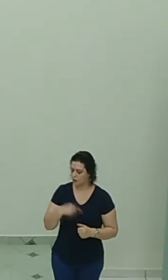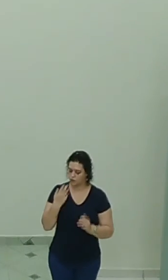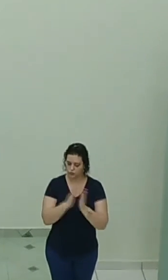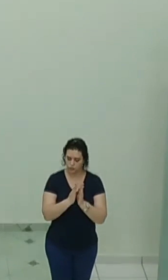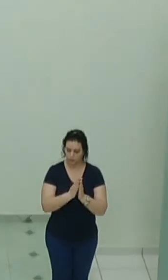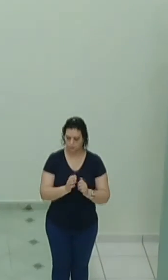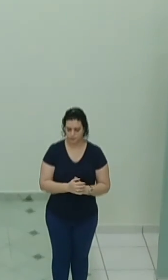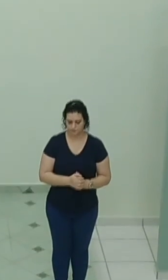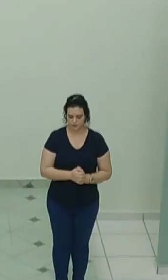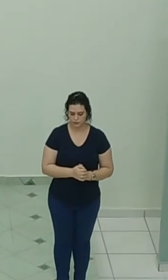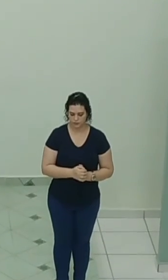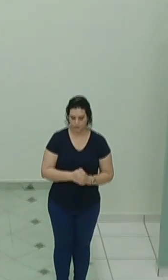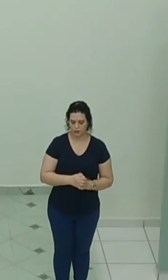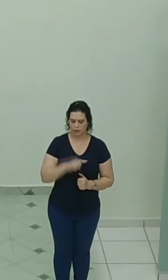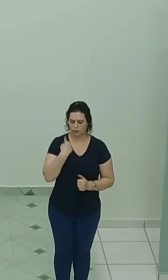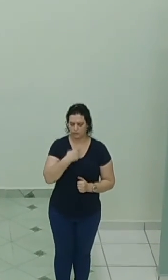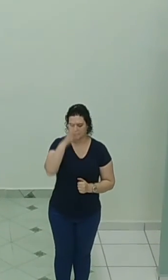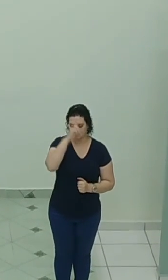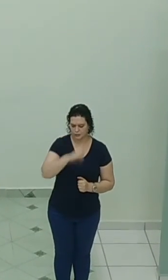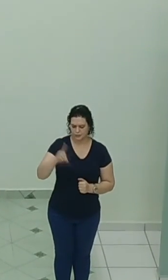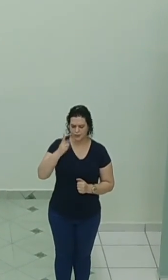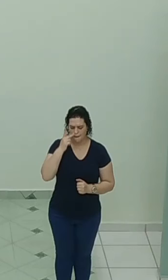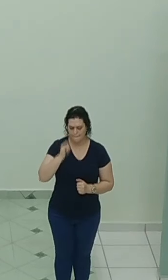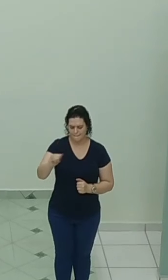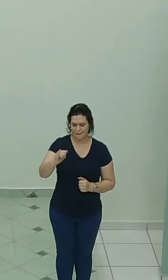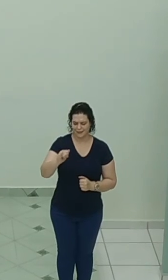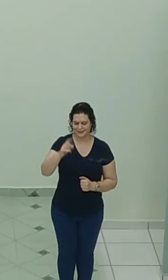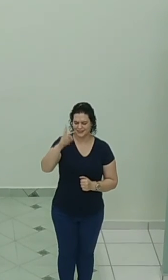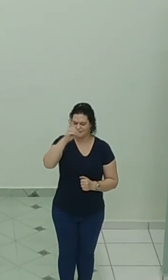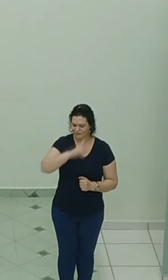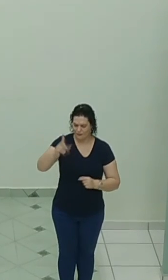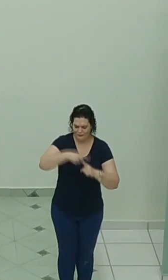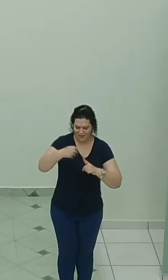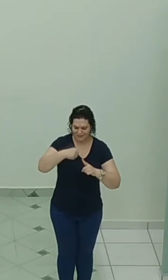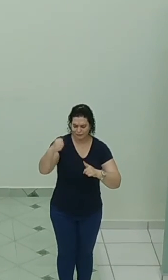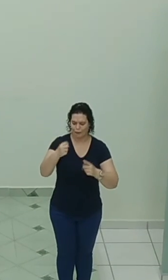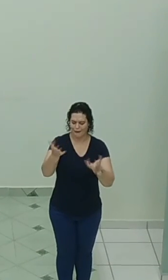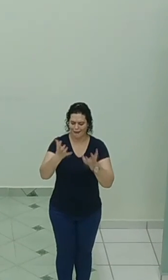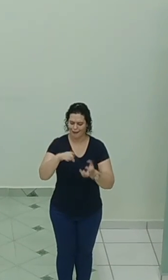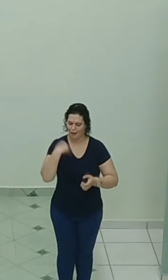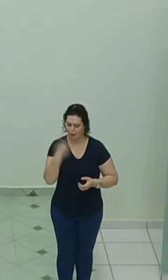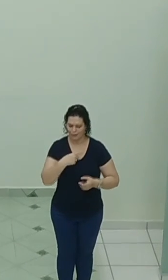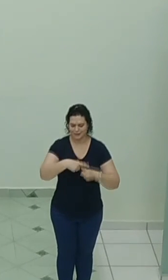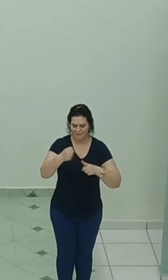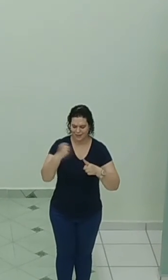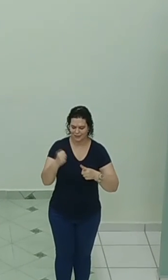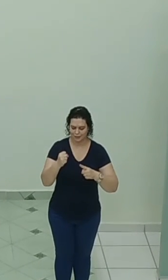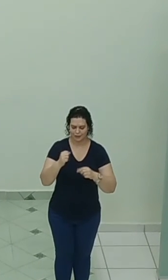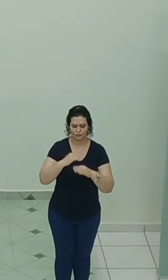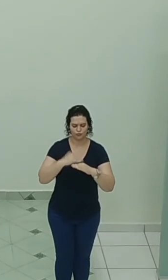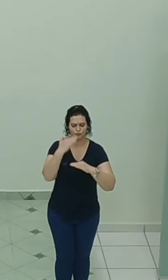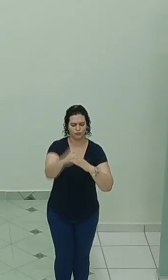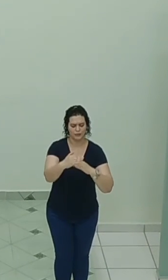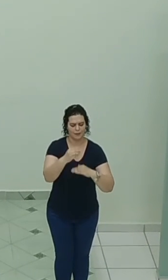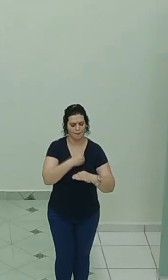orar? Que nosso Deus, nosso Pai, o Deus vencedor, o Deus que quer a nossa vitória sobre o pecado, nossa